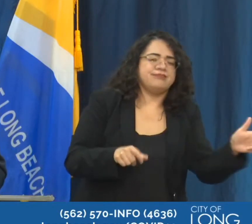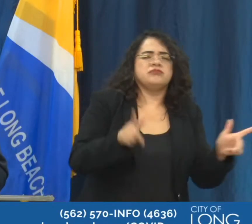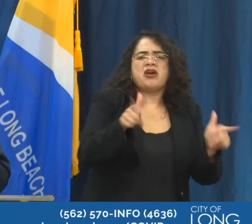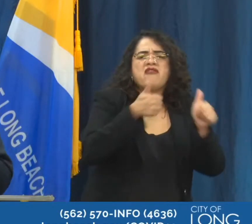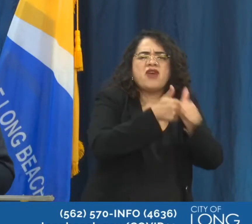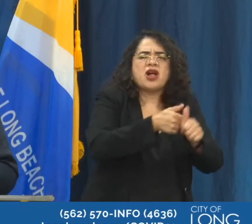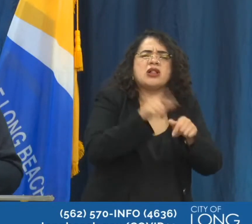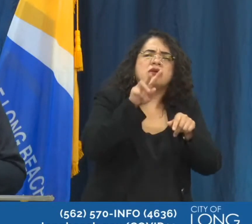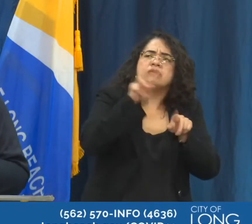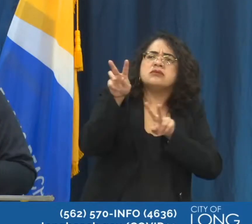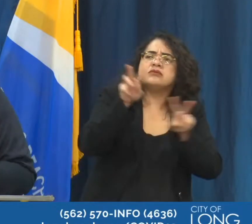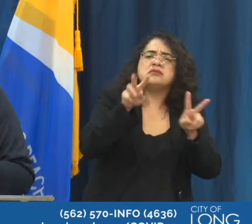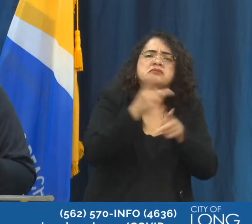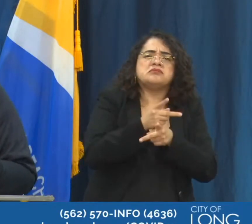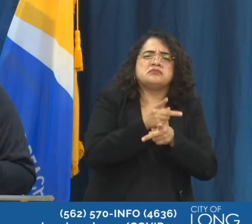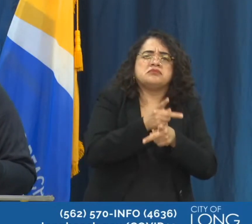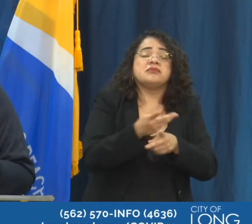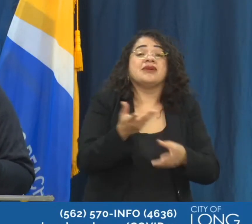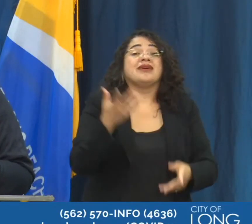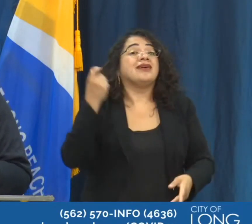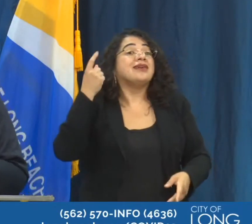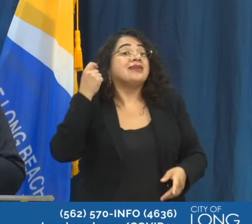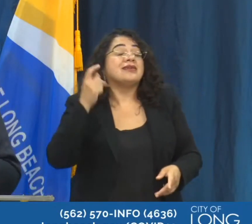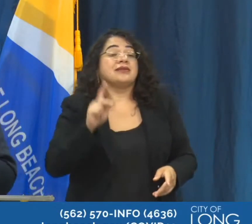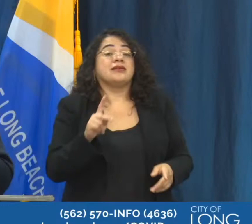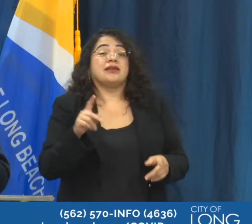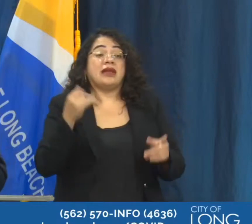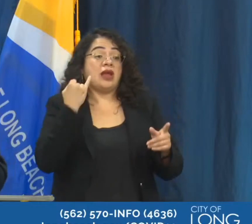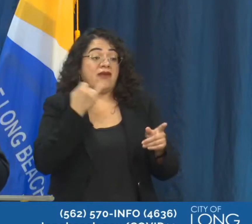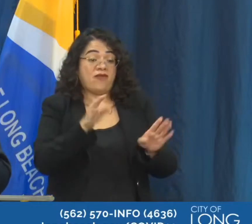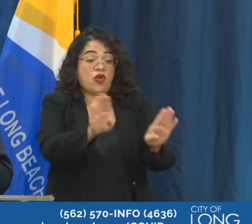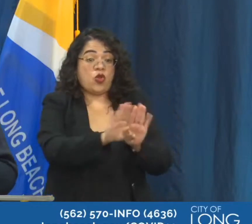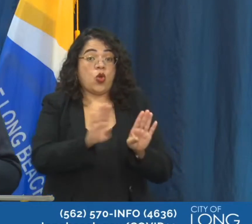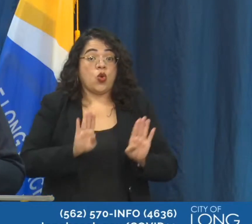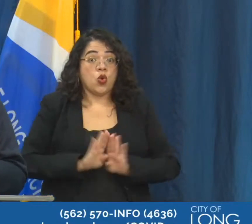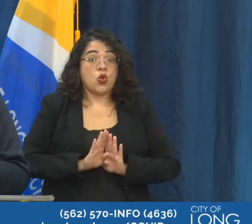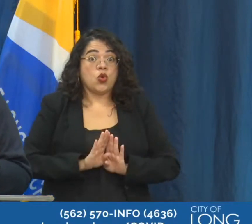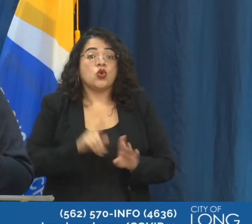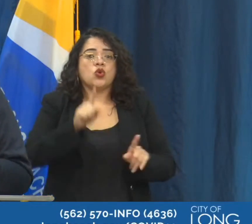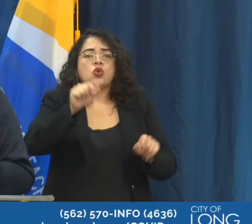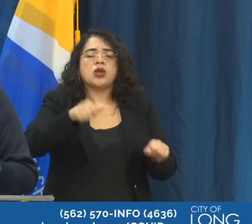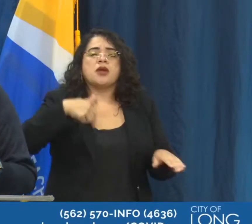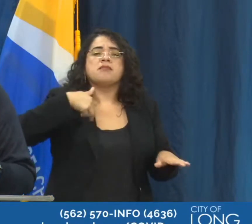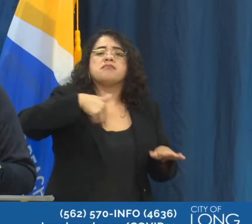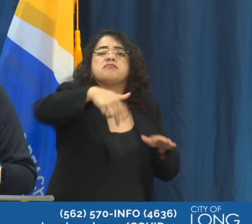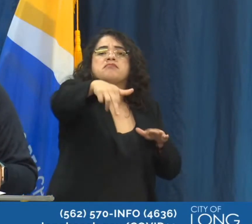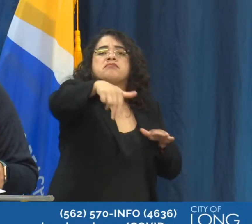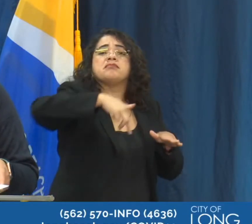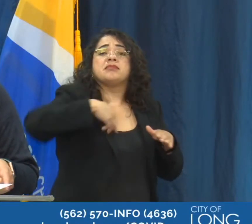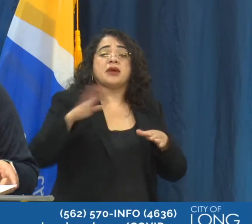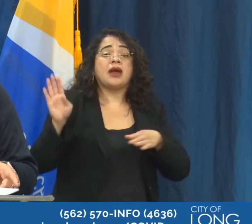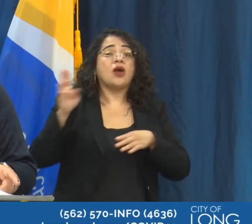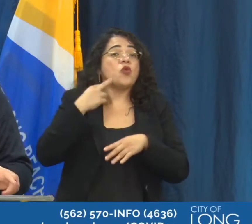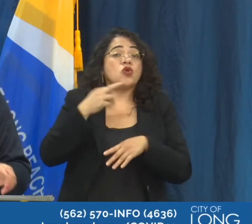también para hacer ejercicio y estar you know a caminatas o en o cyclistas también